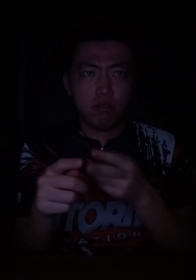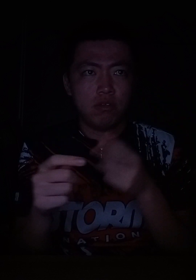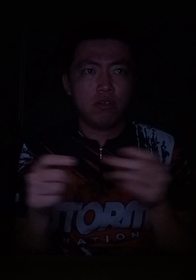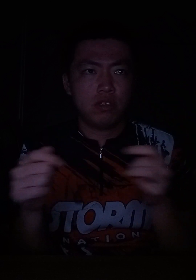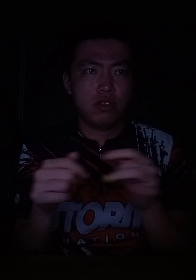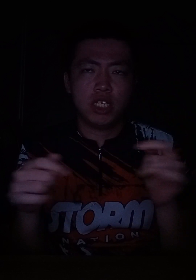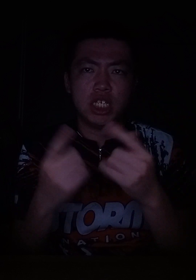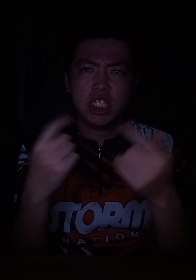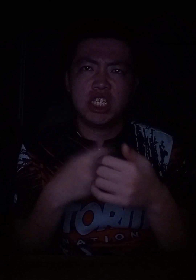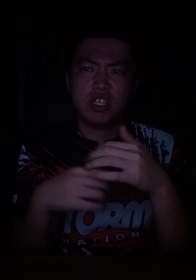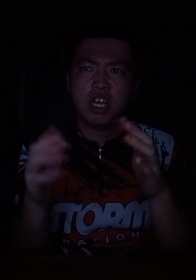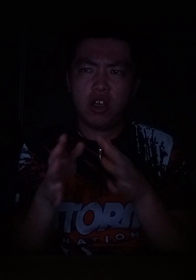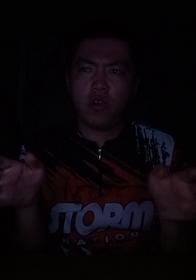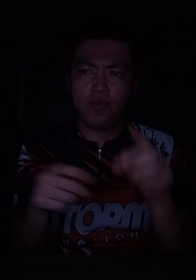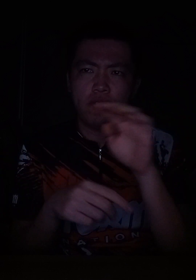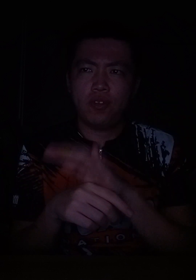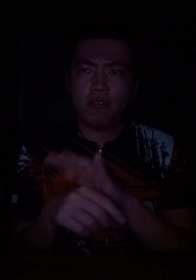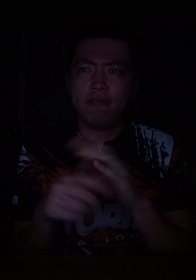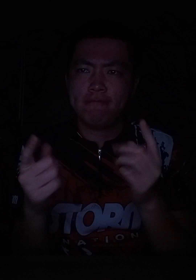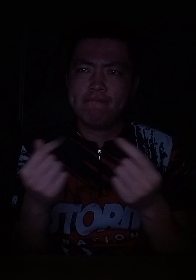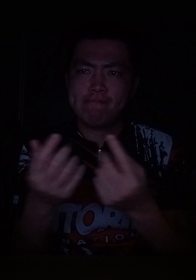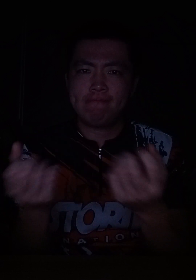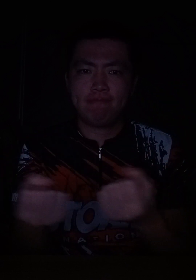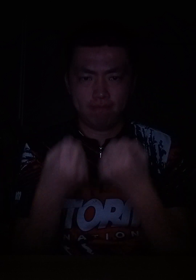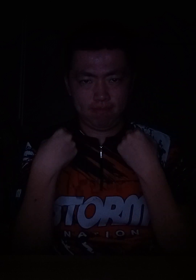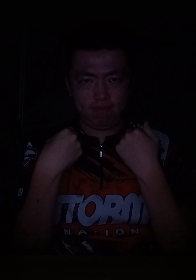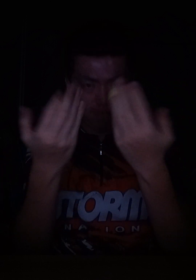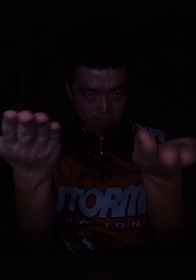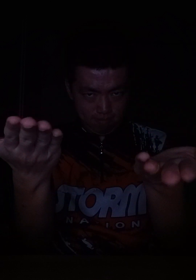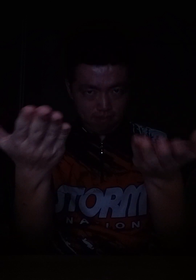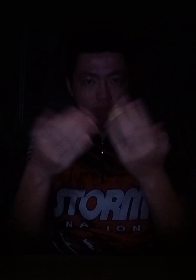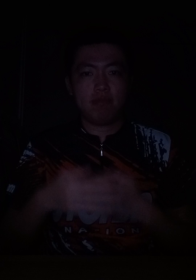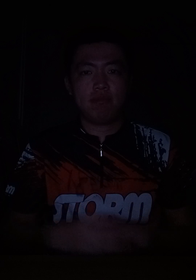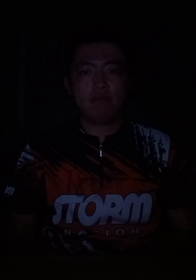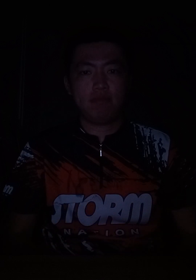중단되면서 출근길엔 대란이 벌어졌습니다. 장우림 기자가 보도합니다.